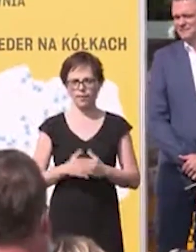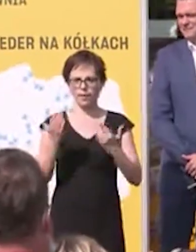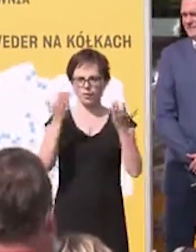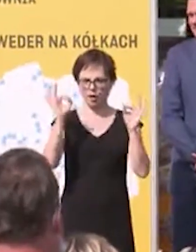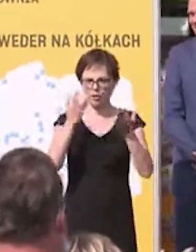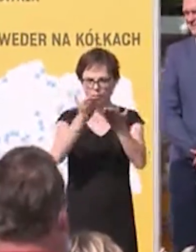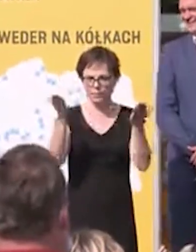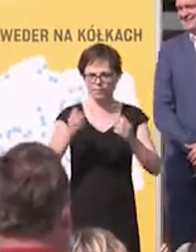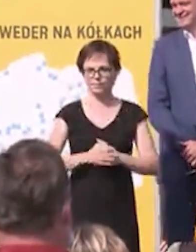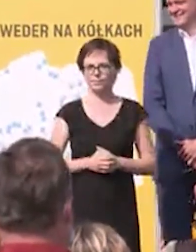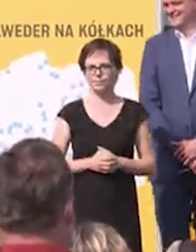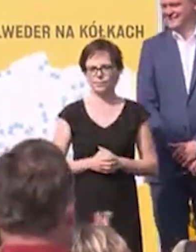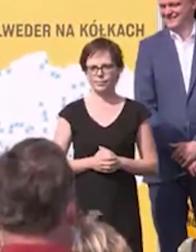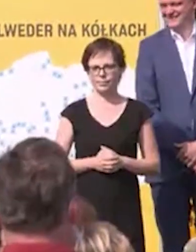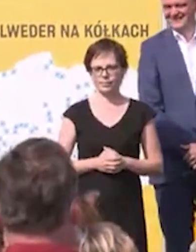Dzień dobry Państwu.